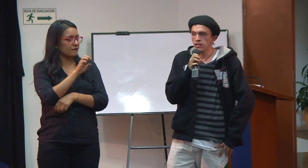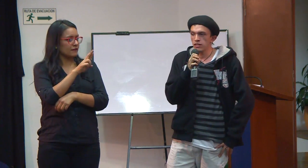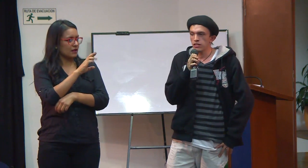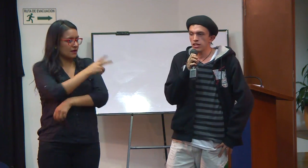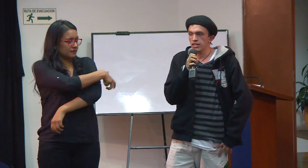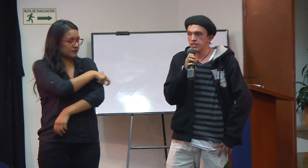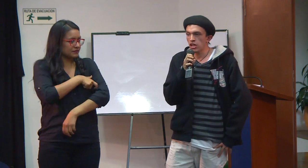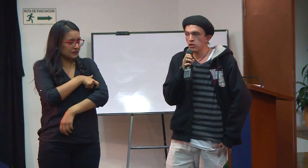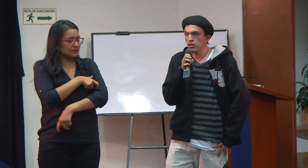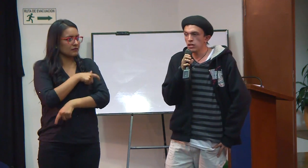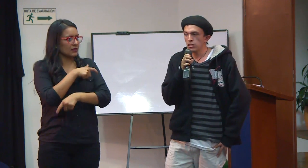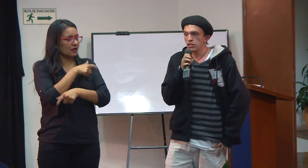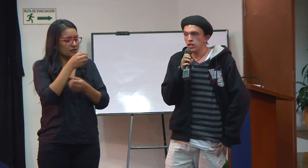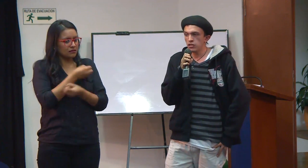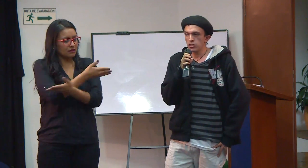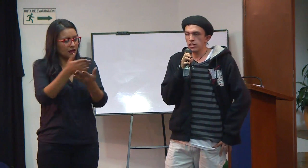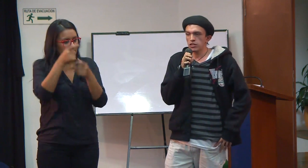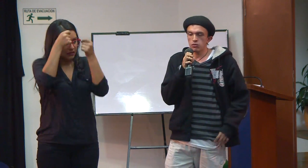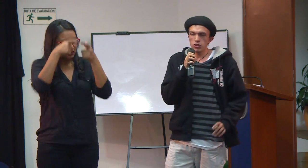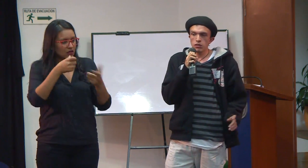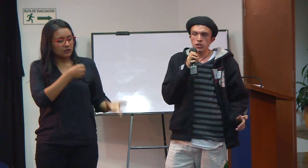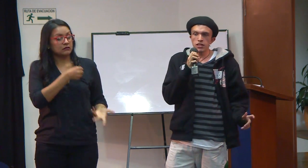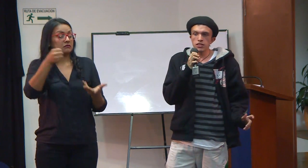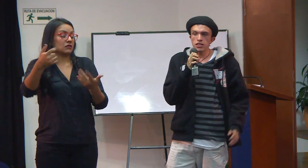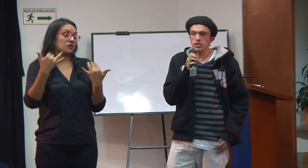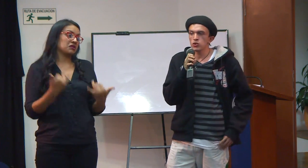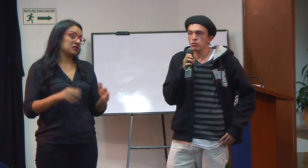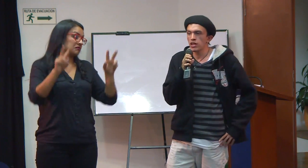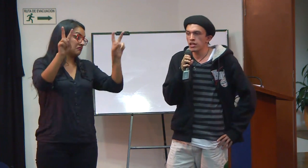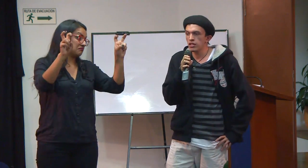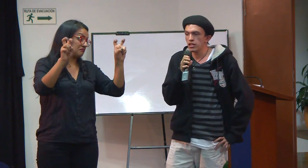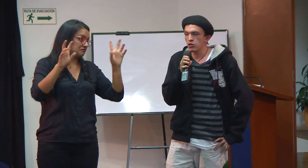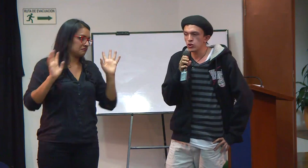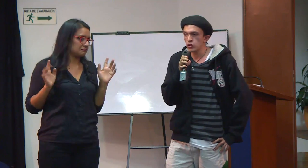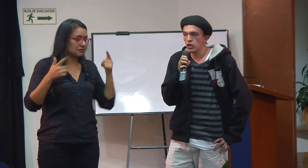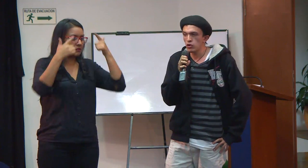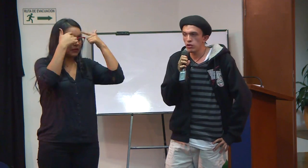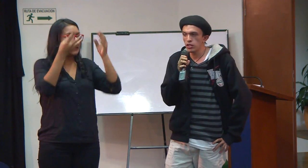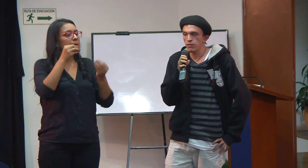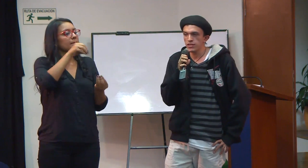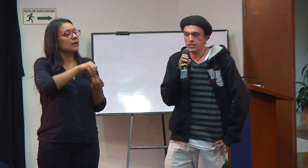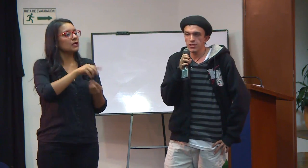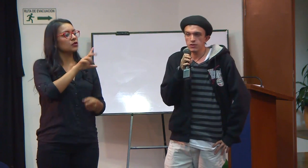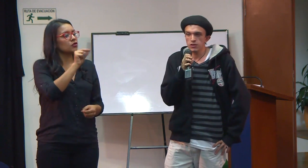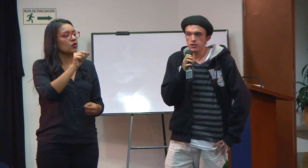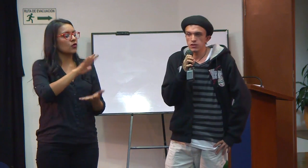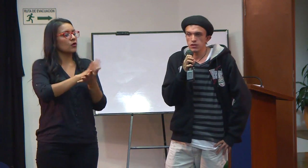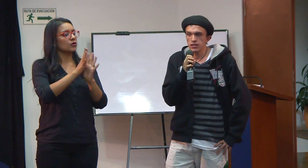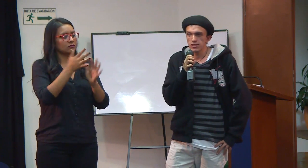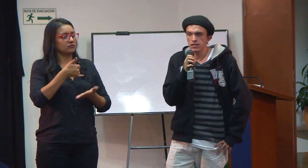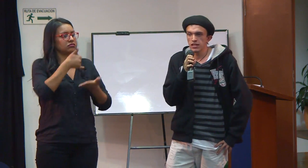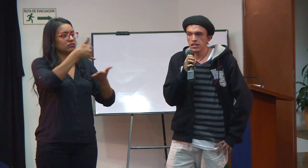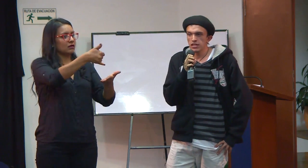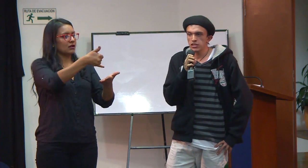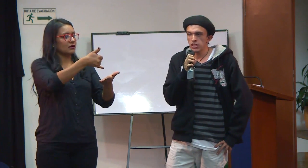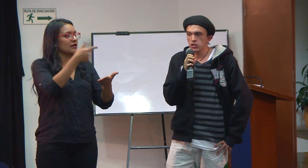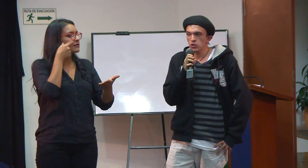de del Estado, y ahorita supuestamente se suma el costo del Nobel de Paz de Santos.